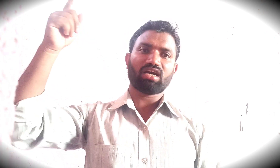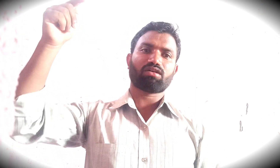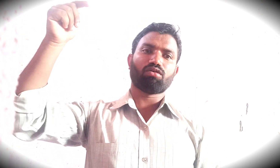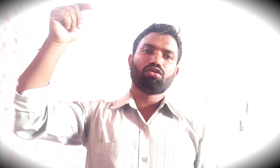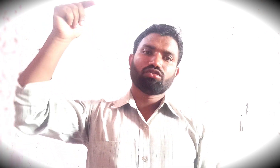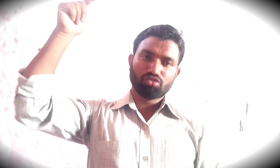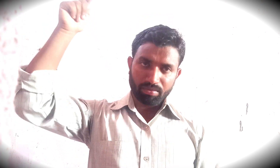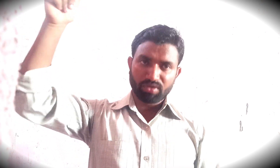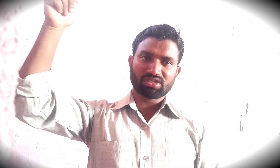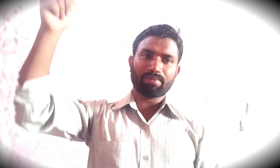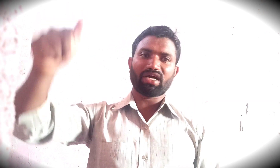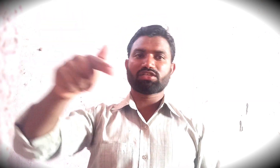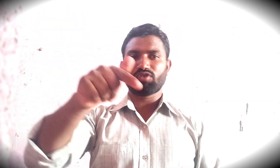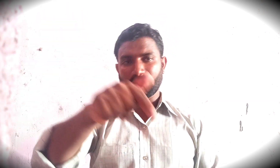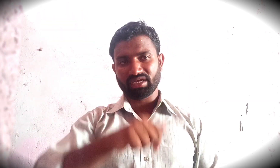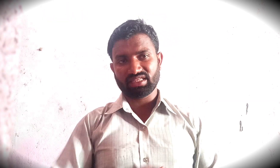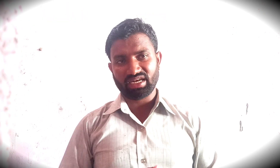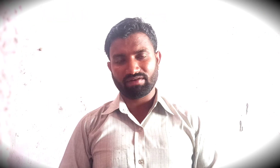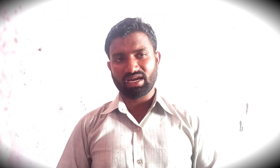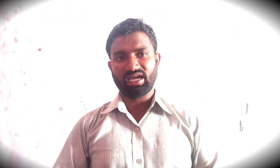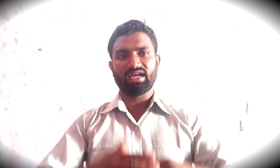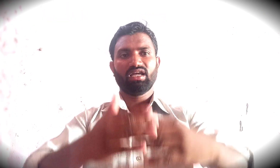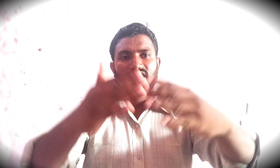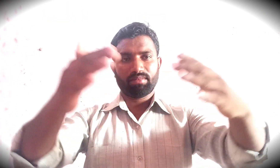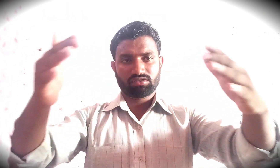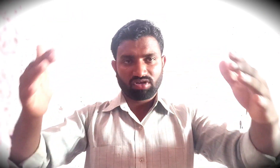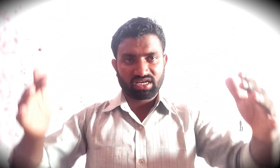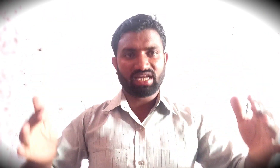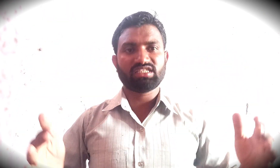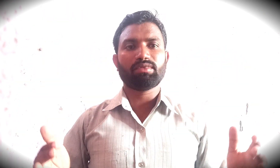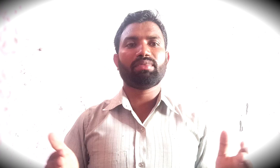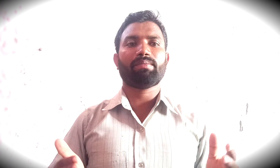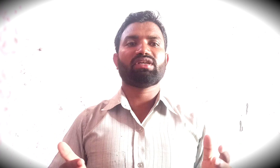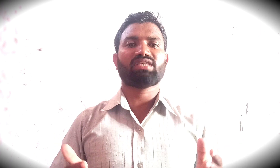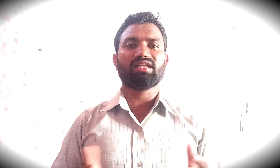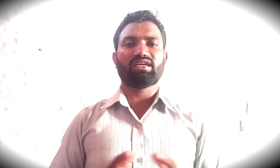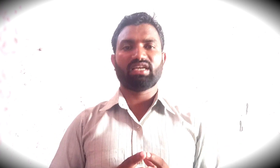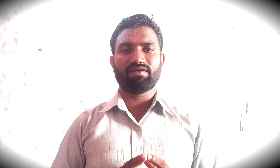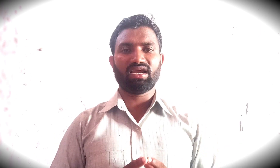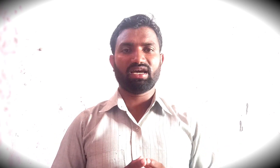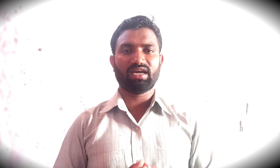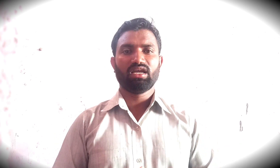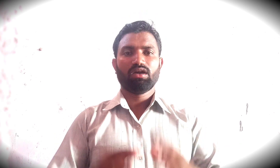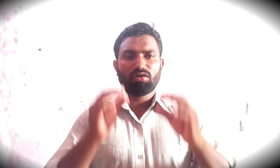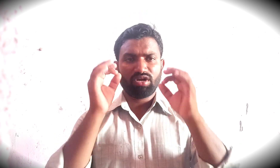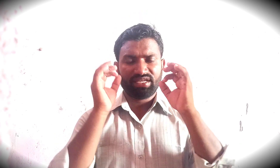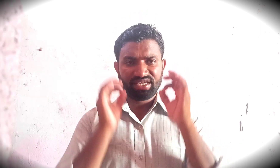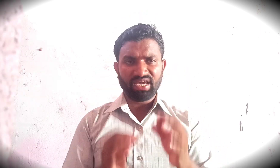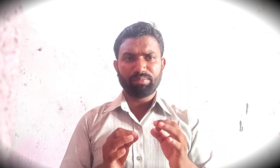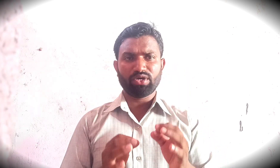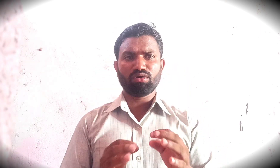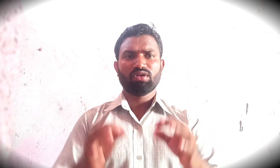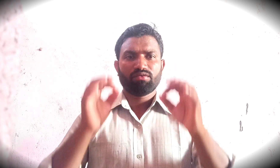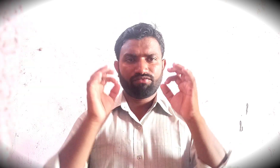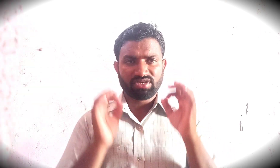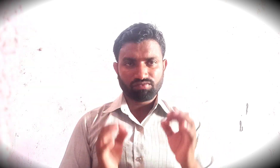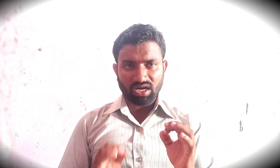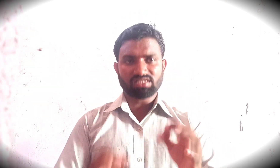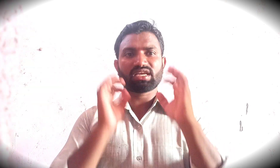को जो अभी उसके पास है वो हमें देने वाला है, हमें स्वर्ग राज्य में भी अपने साथ रखने वाला है। और ये प्रियो विश्वास